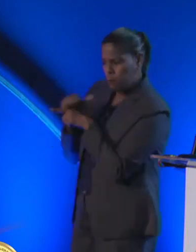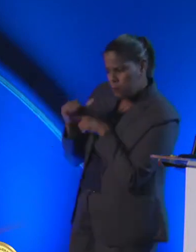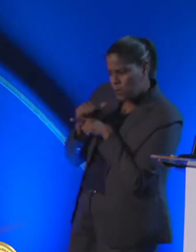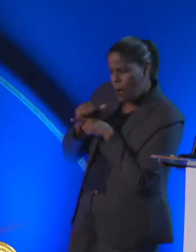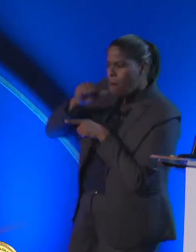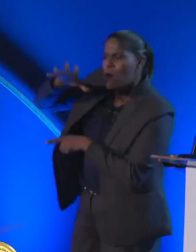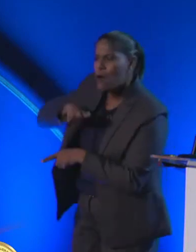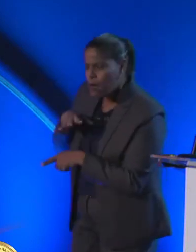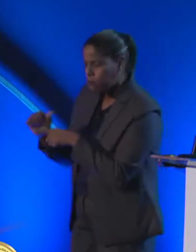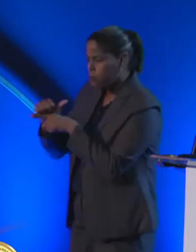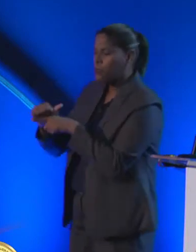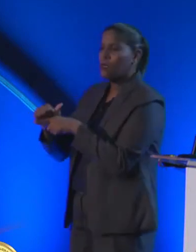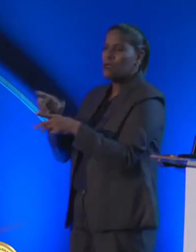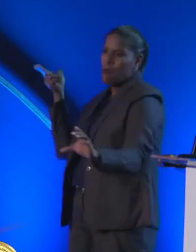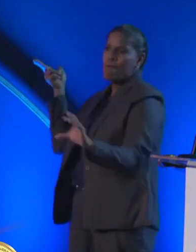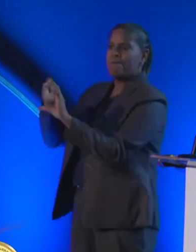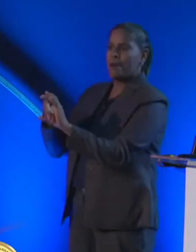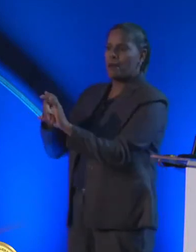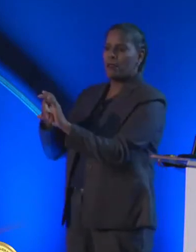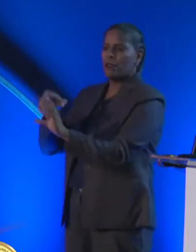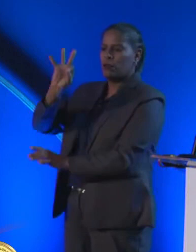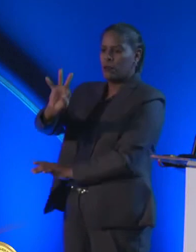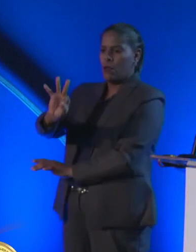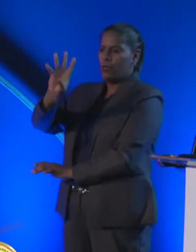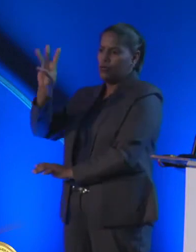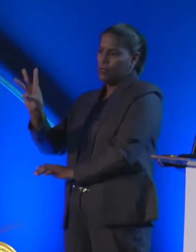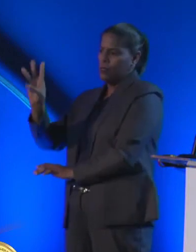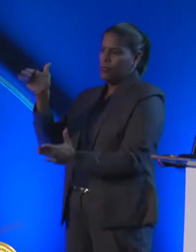femenino con la participación de